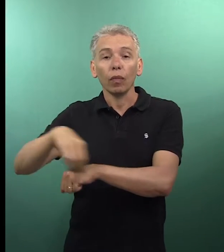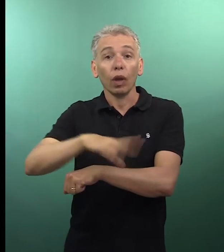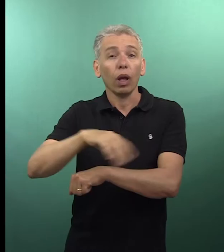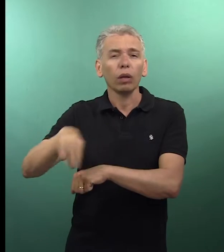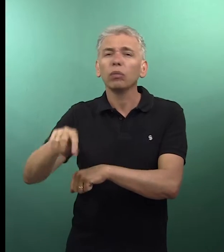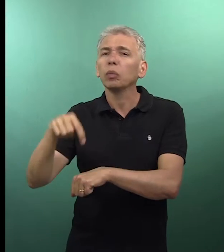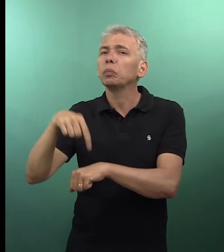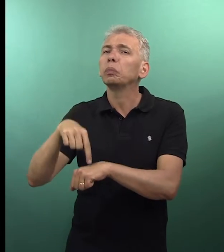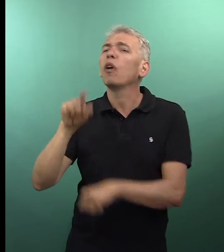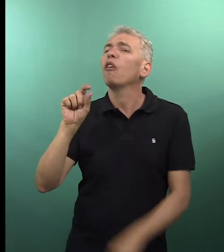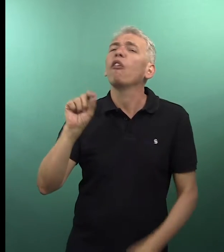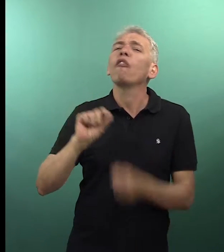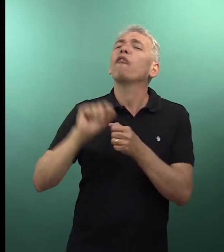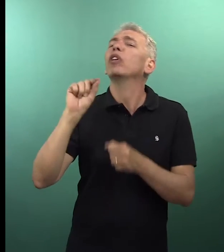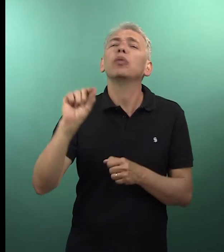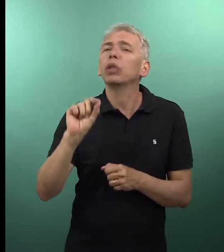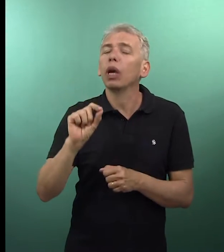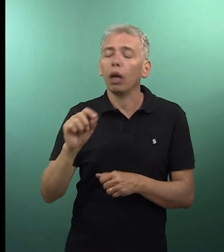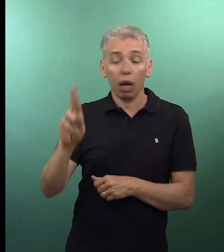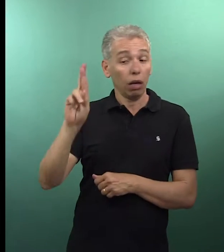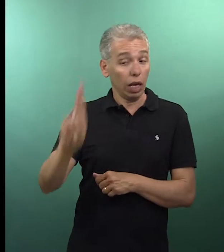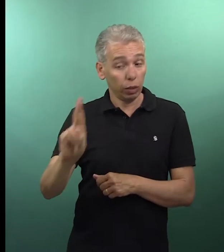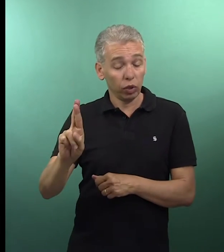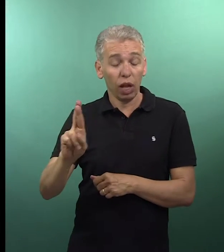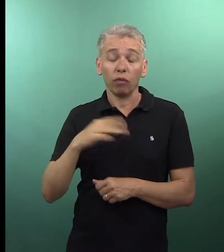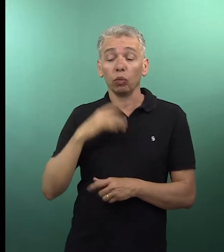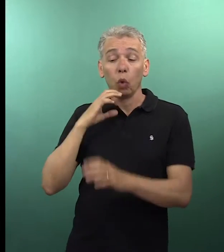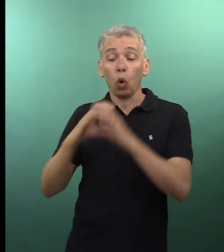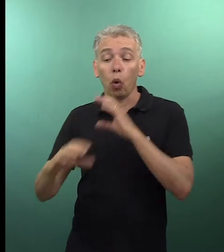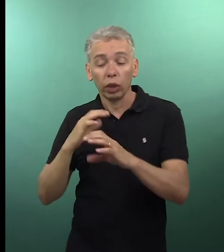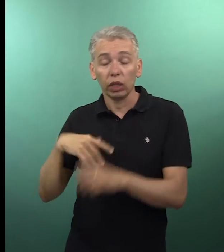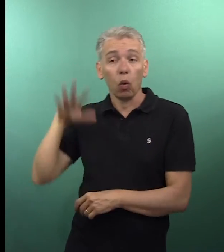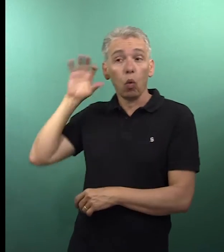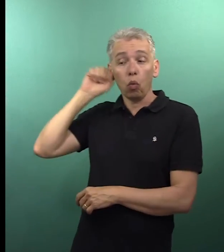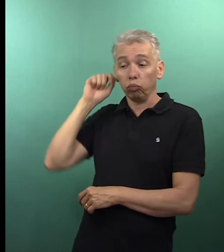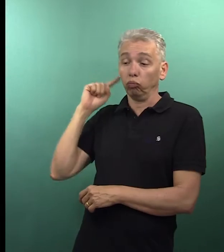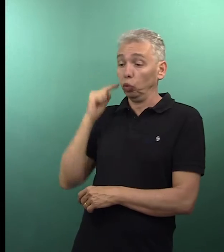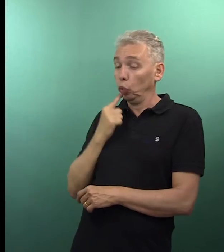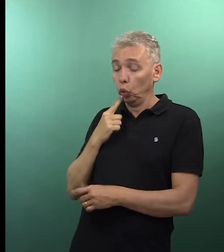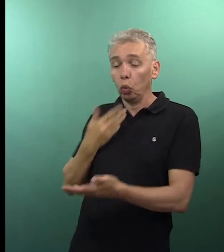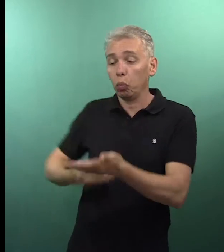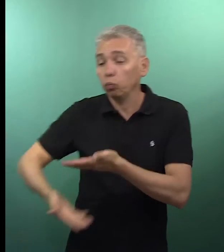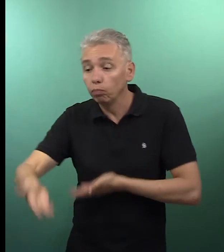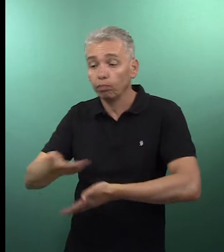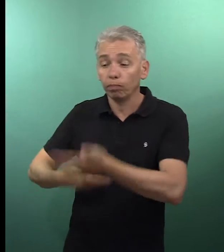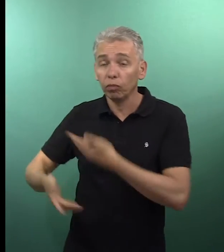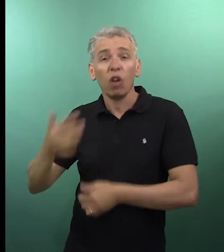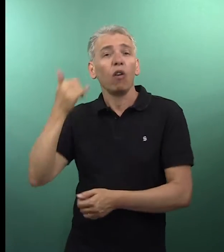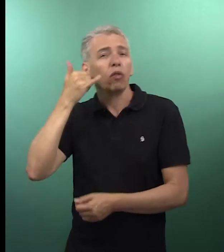constitui o sistema lingüístico de comunidades surdas do brasil inciso 10 - com áudio locução